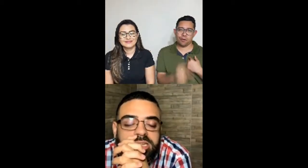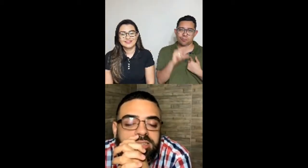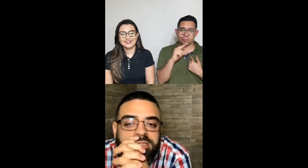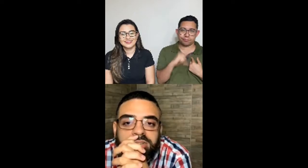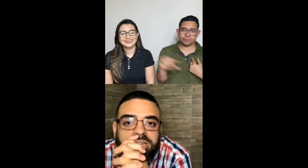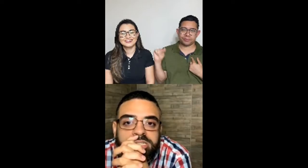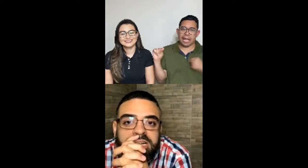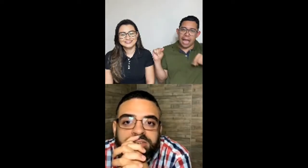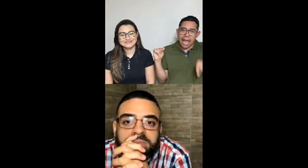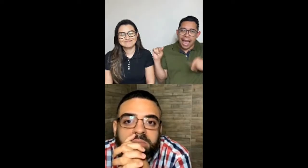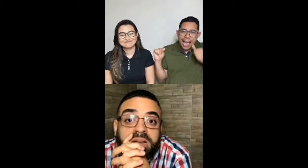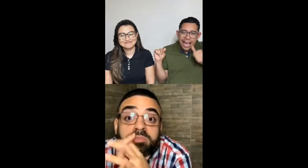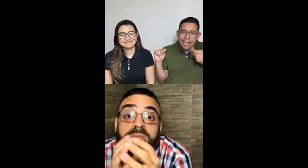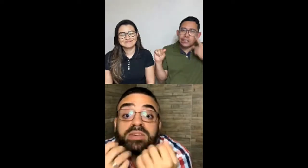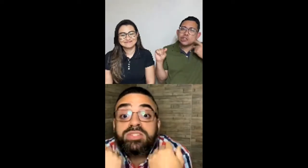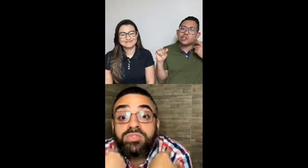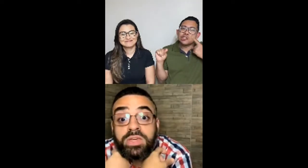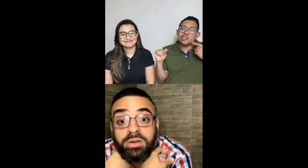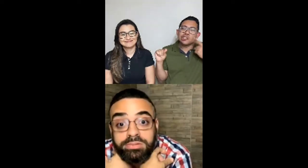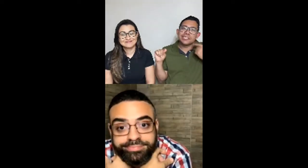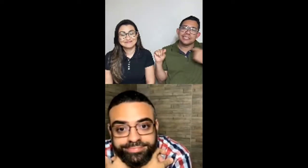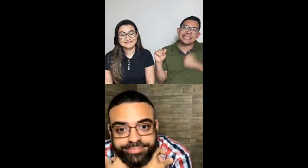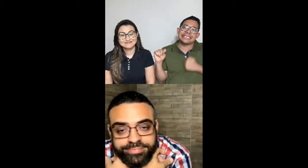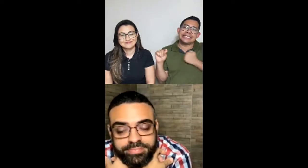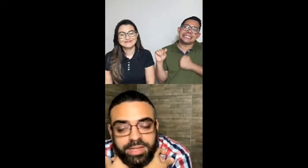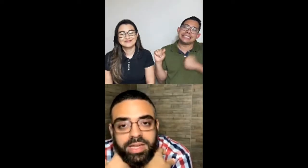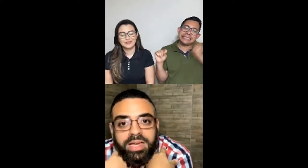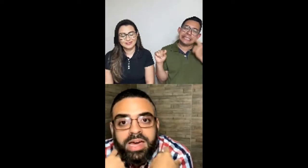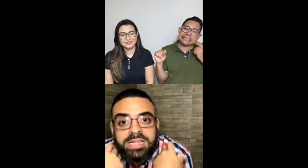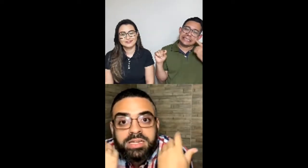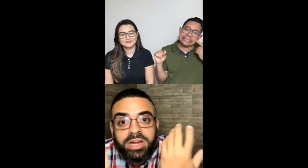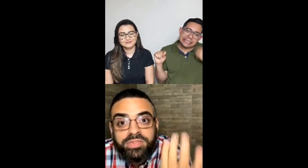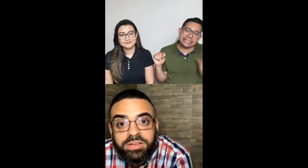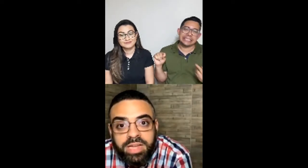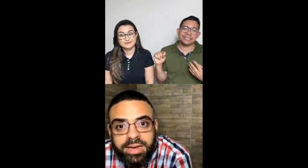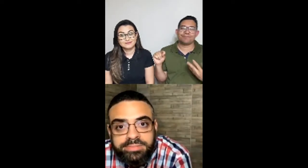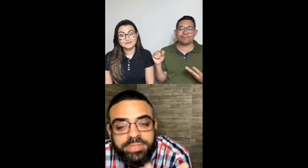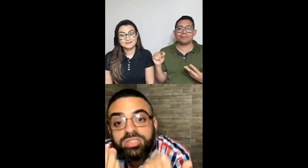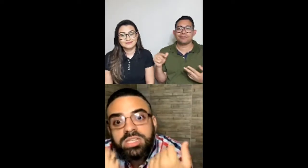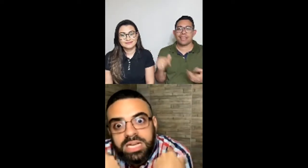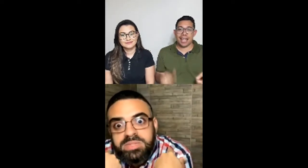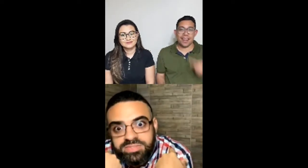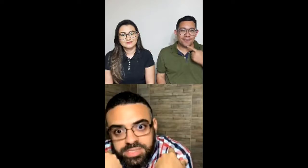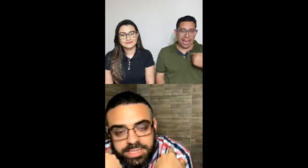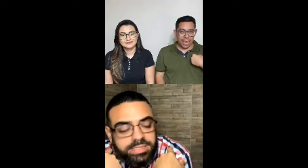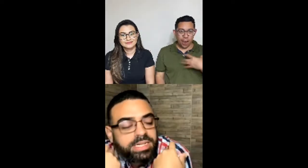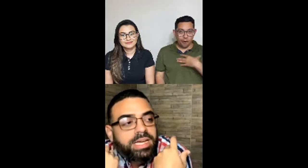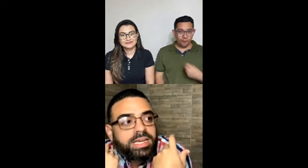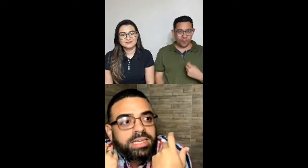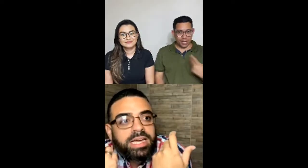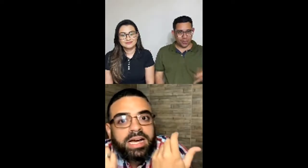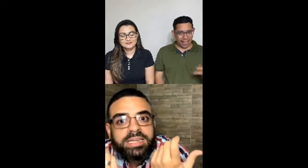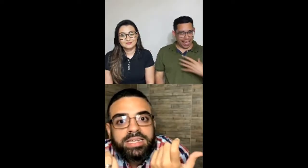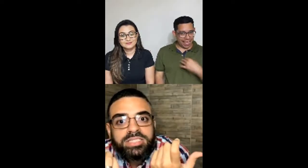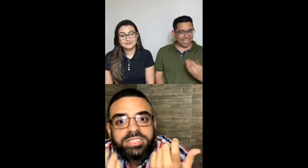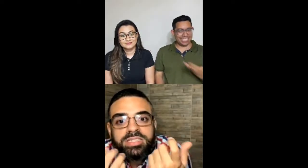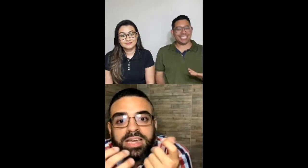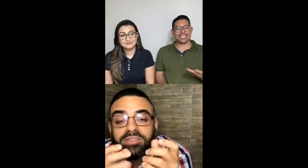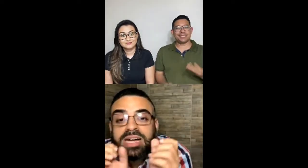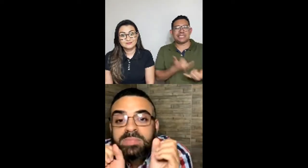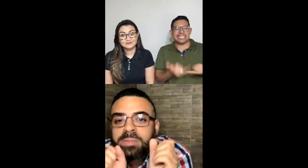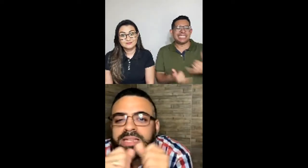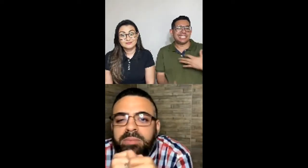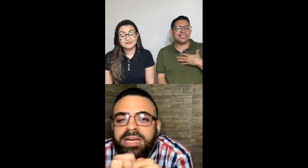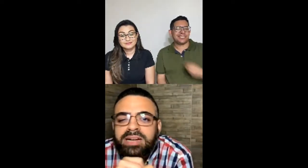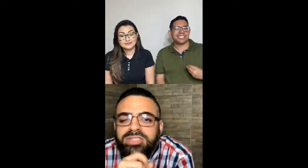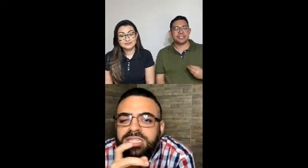agora, quando eu fui me embora, ela não acreditava. Ela agarrou e chorava horrores. Ela não acreditava que eu ia me embora. Ela me chamava de filho. Aí eu